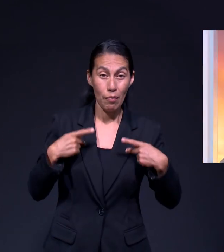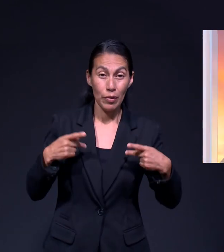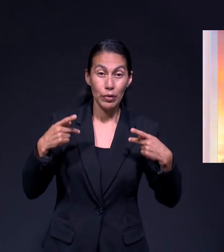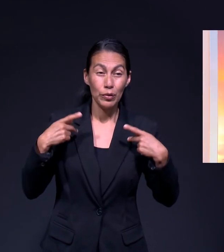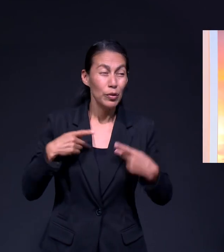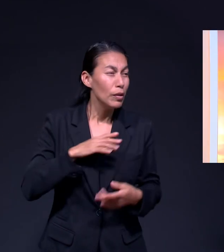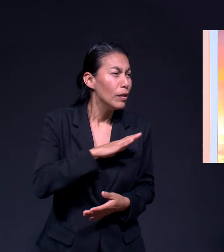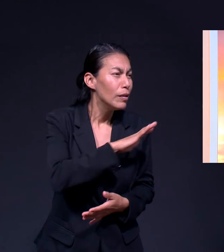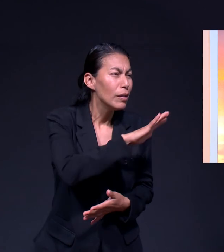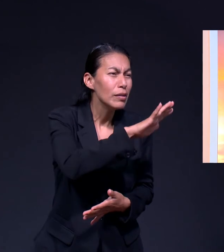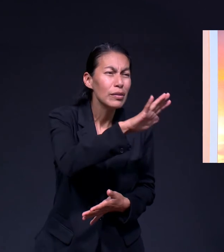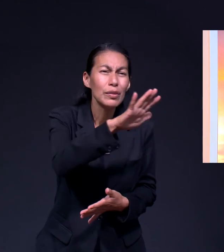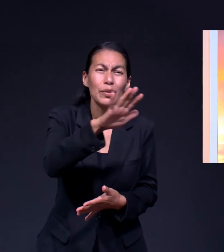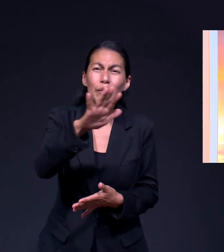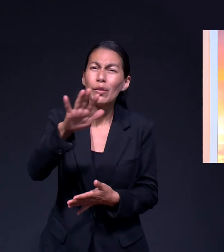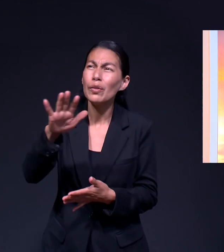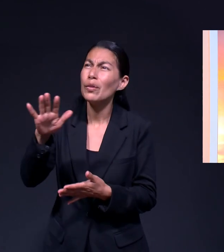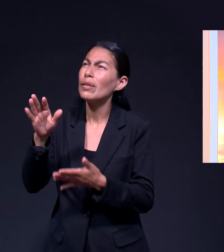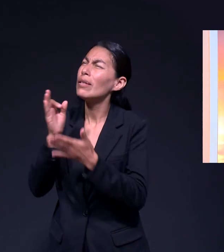el quién